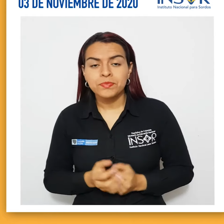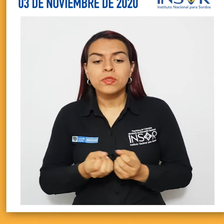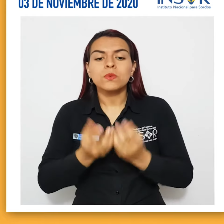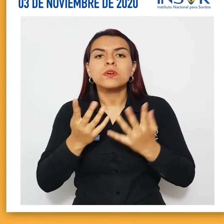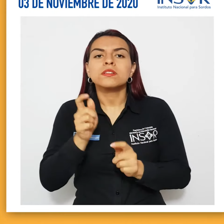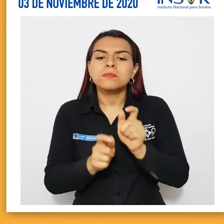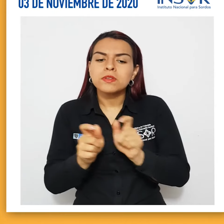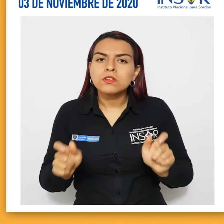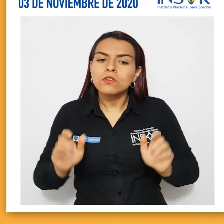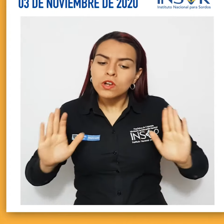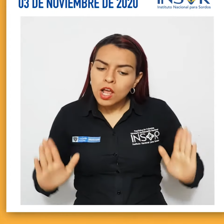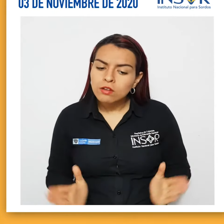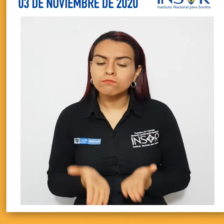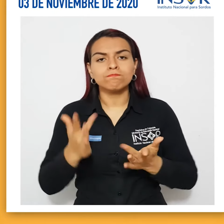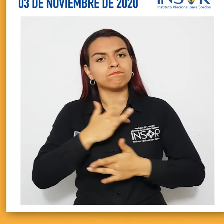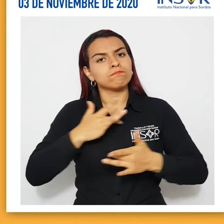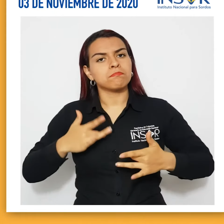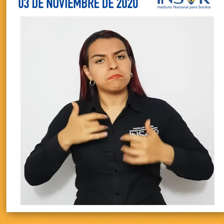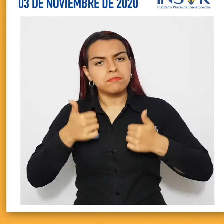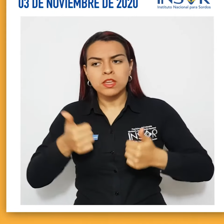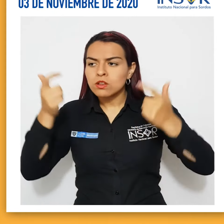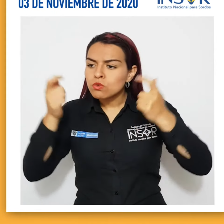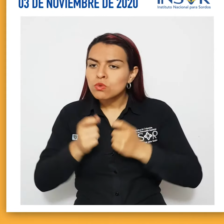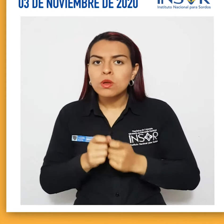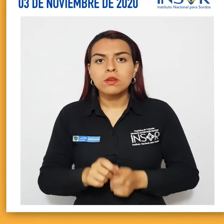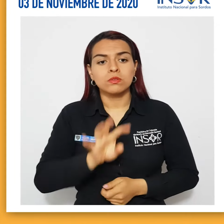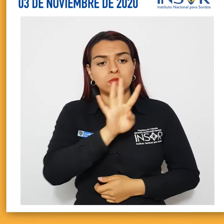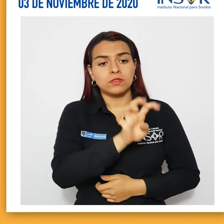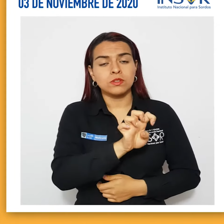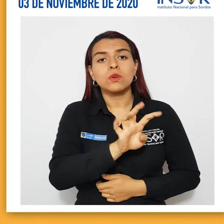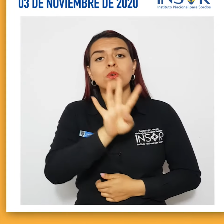31.847. Número de personas recuperadas,